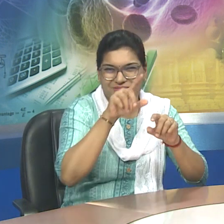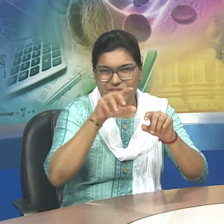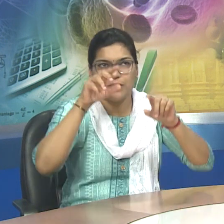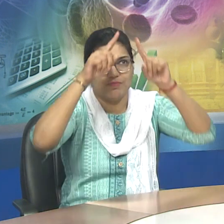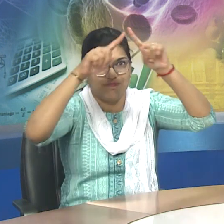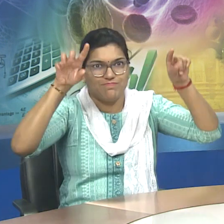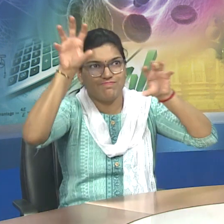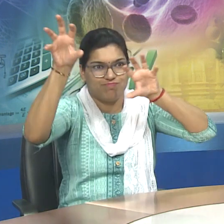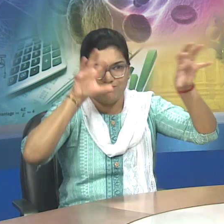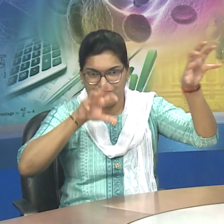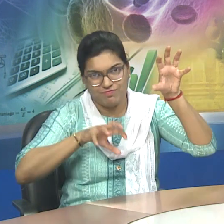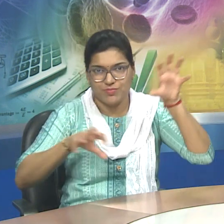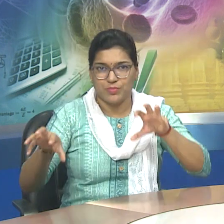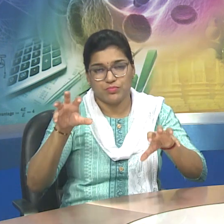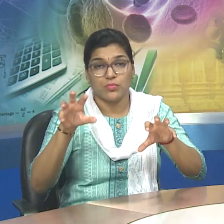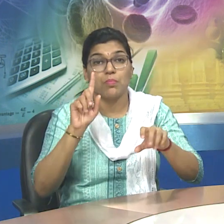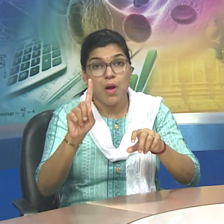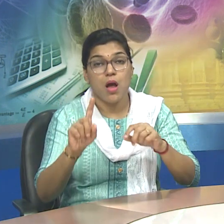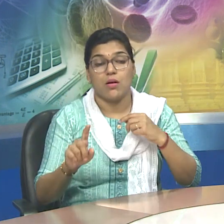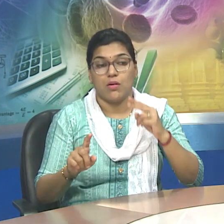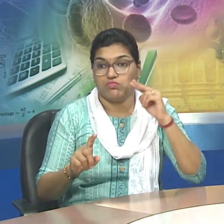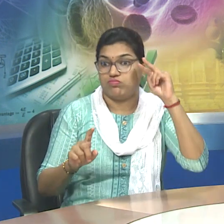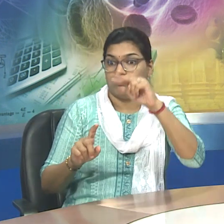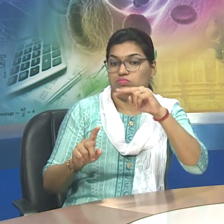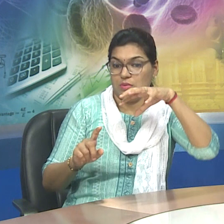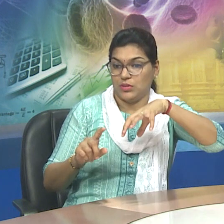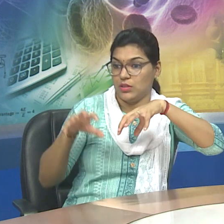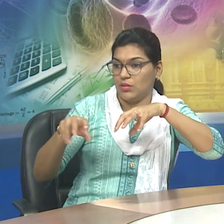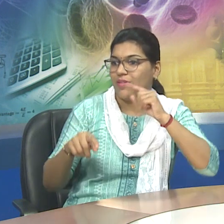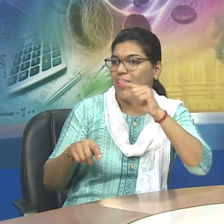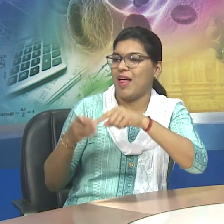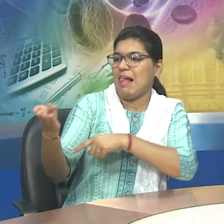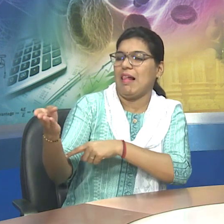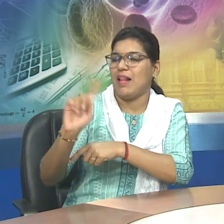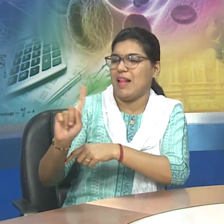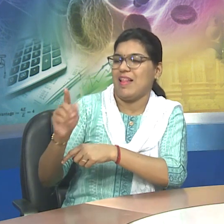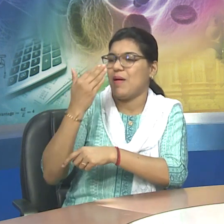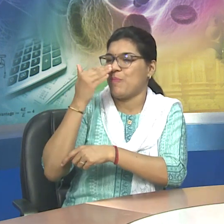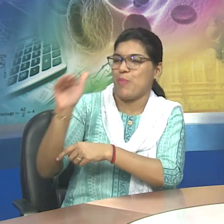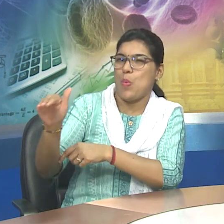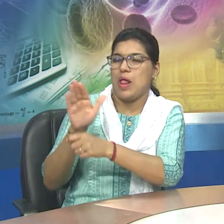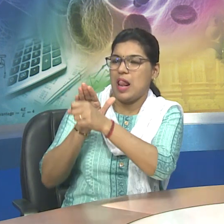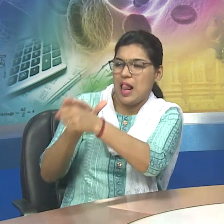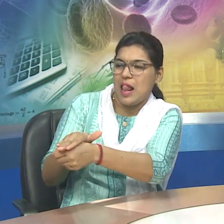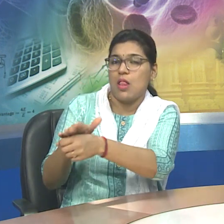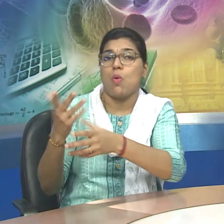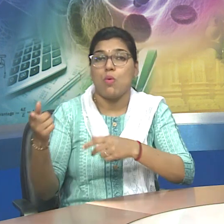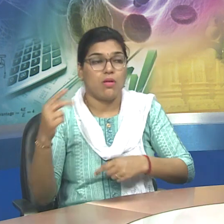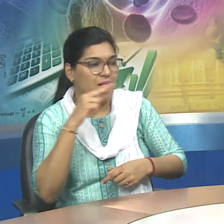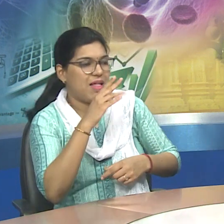जैसे अलग अलग राज्यों के नाम आप जानते हैं, दिल्ली, कलकत्ता, बॉम्बे। यदि कोई एक राज्य कोई दूसरे राज्य की कोई बात पसंद